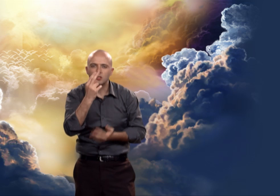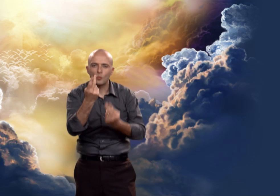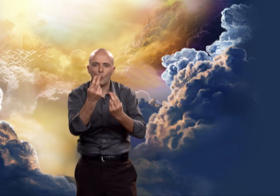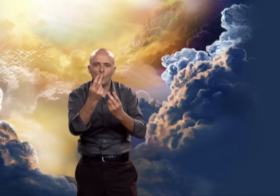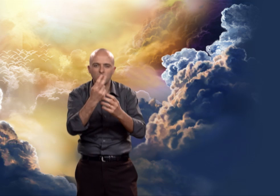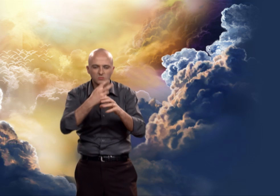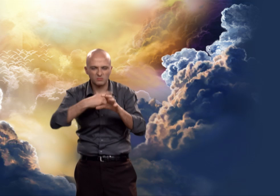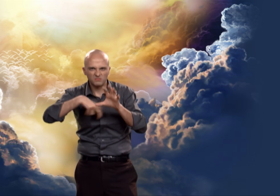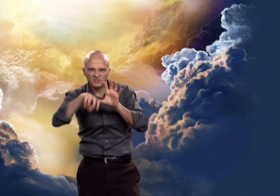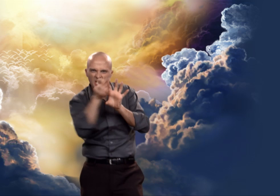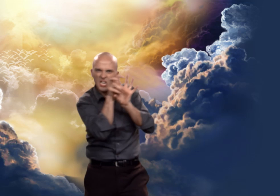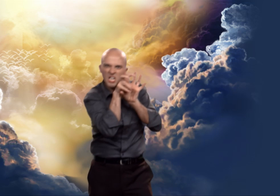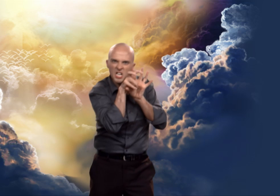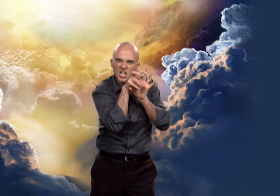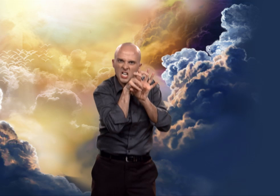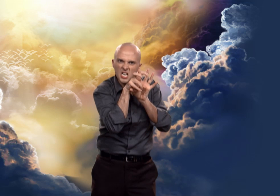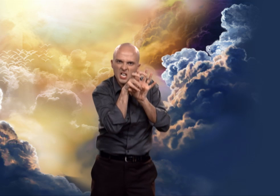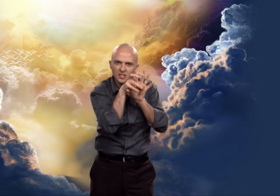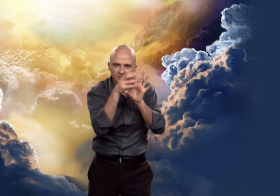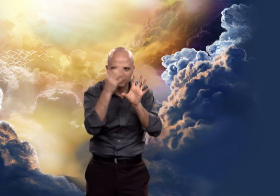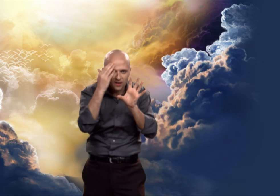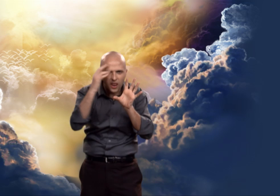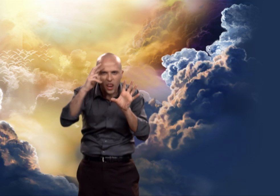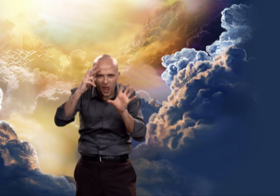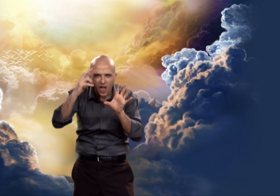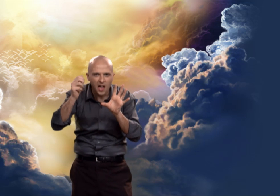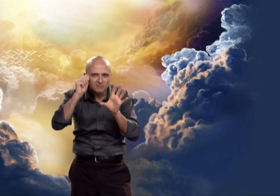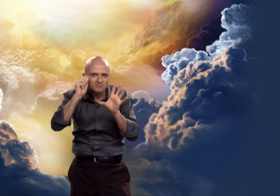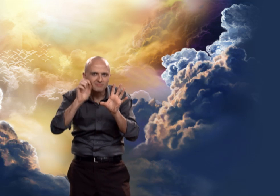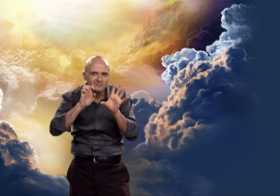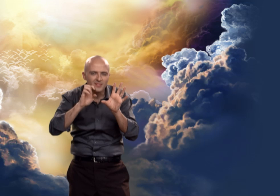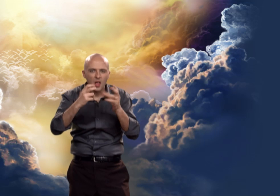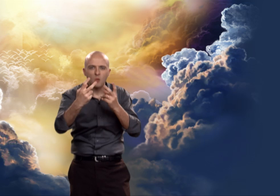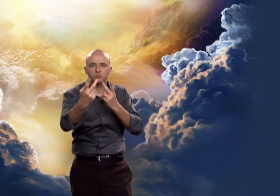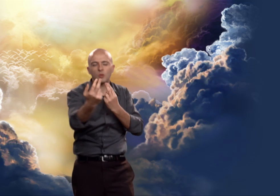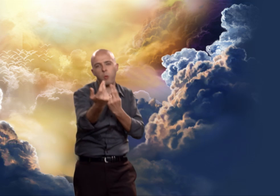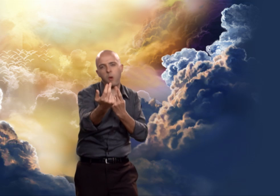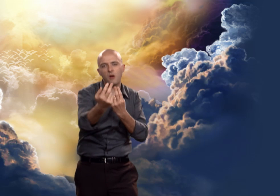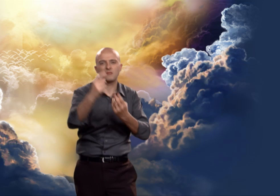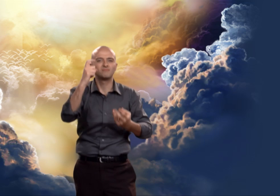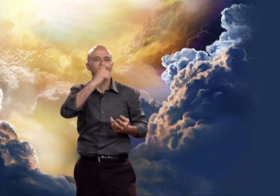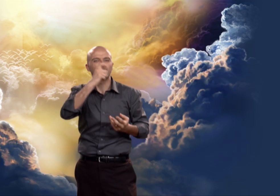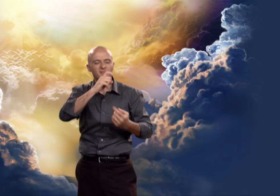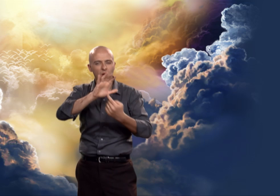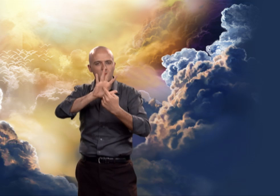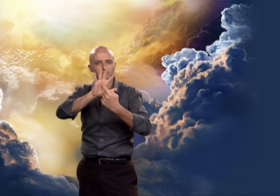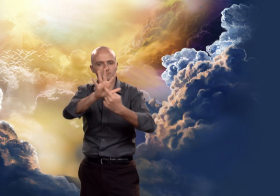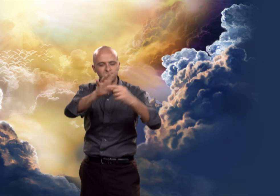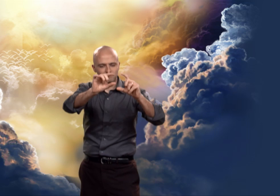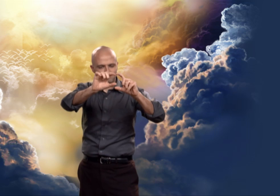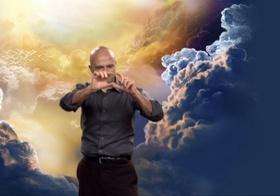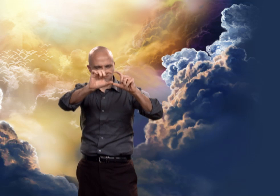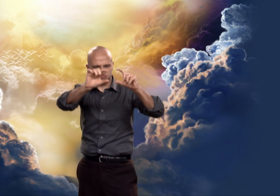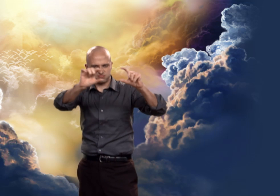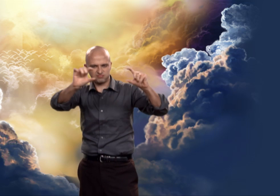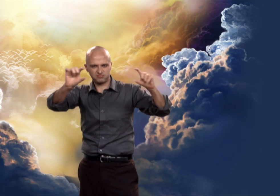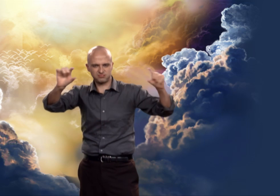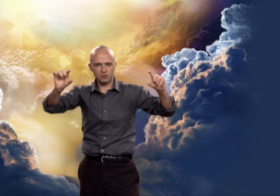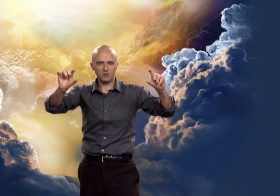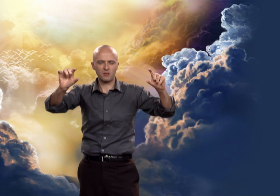a religião. O conhecimento humano é parcial e imperfeito, portanto, muitos são incapazes de harmonizar